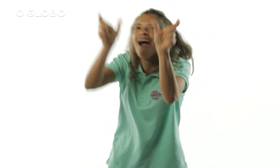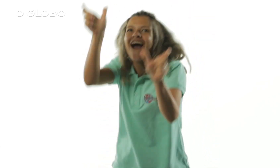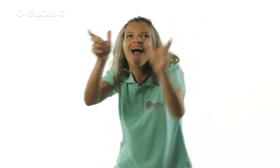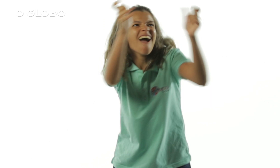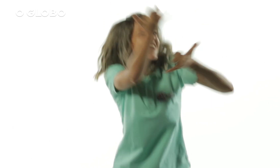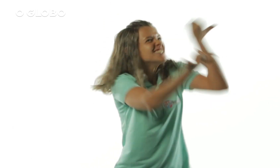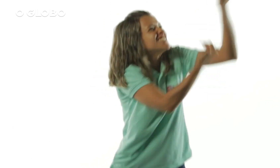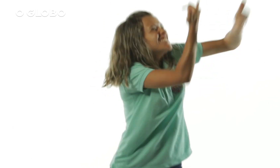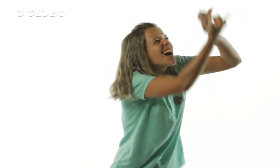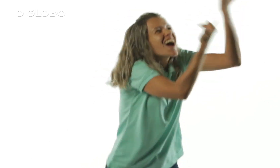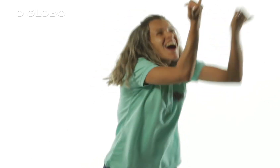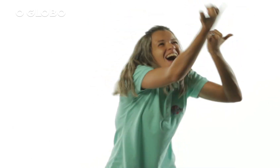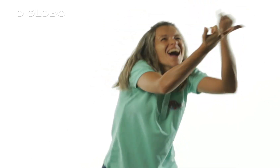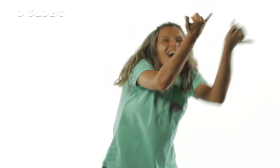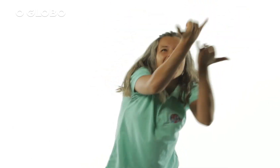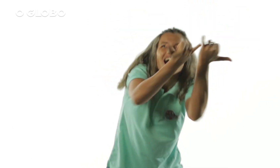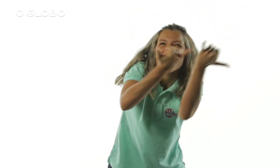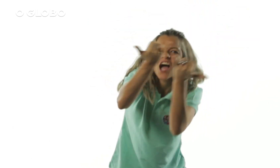MÚSICA